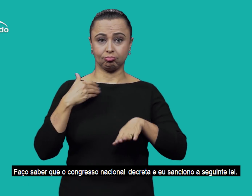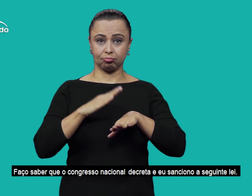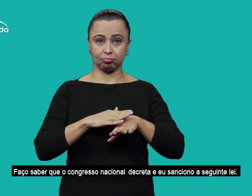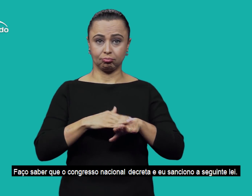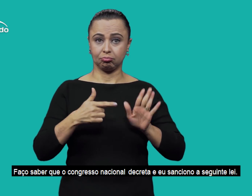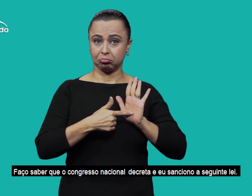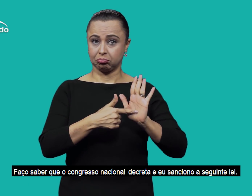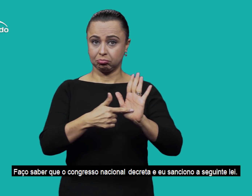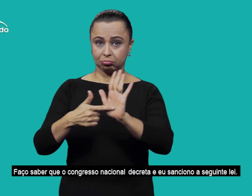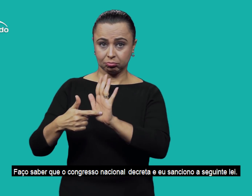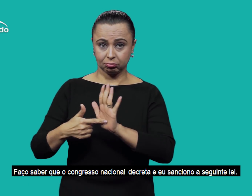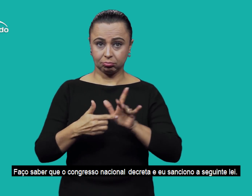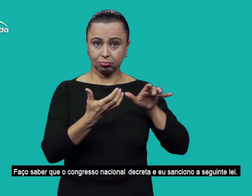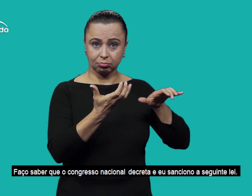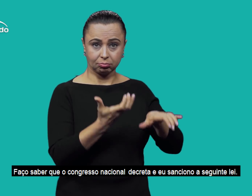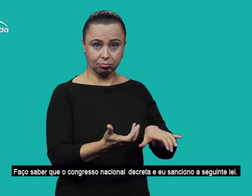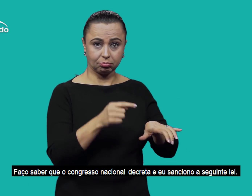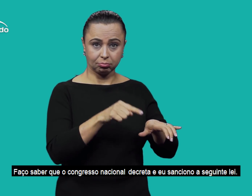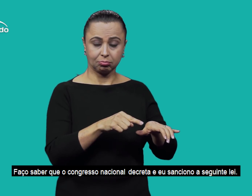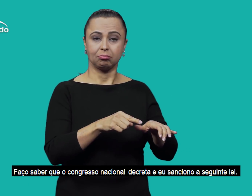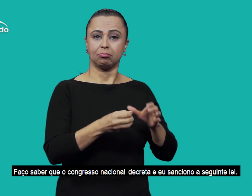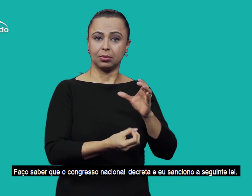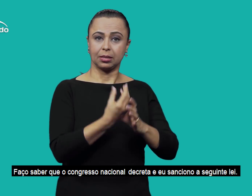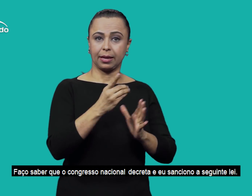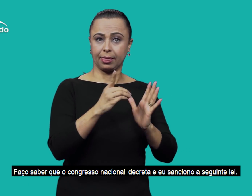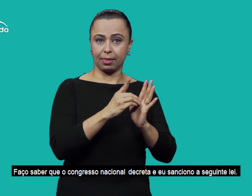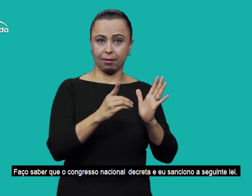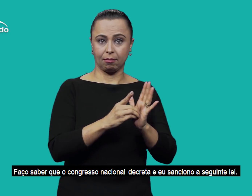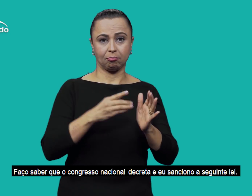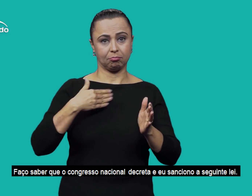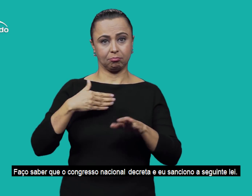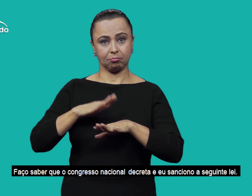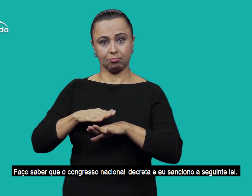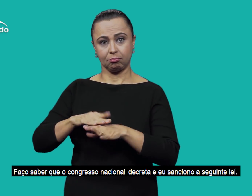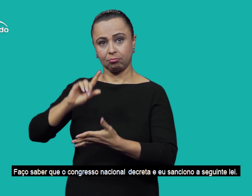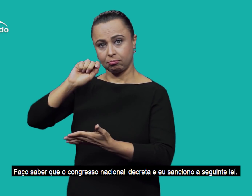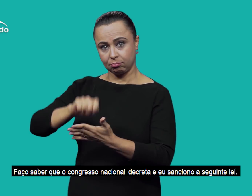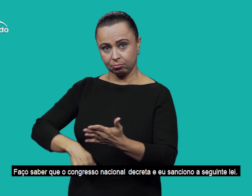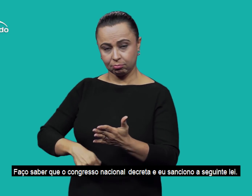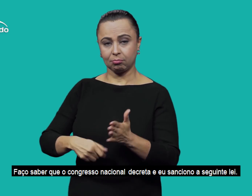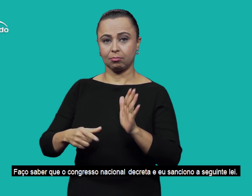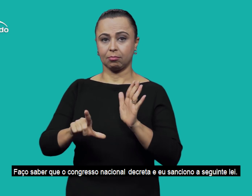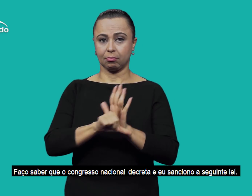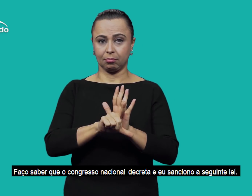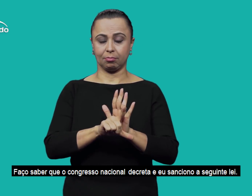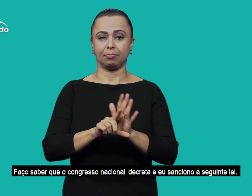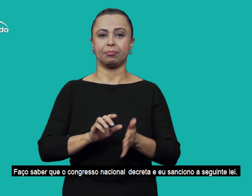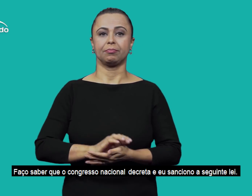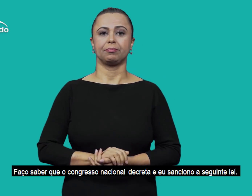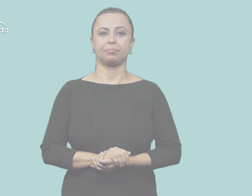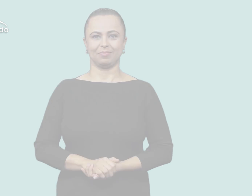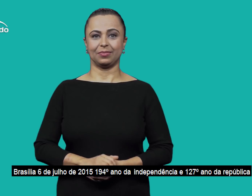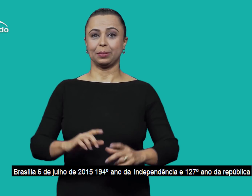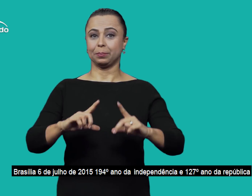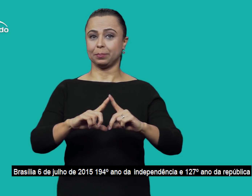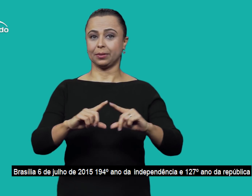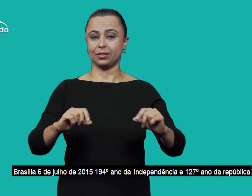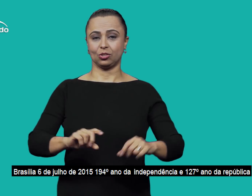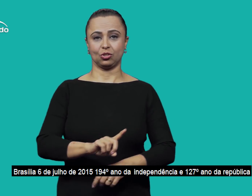faço saber que o congresso nacional decreta e eu sanciono a seguinte lei brasília 6